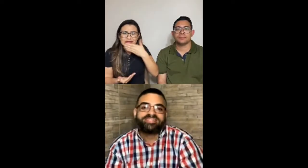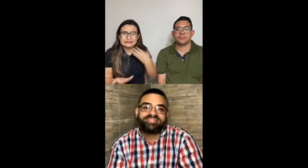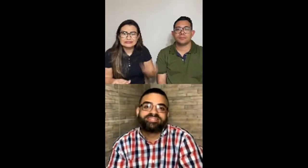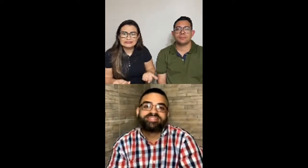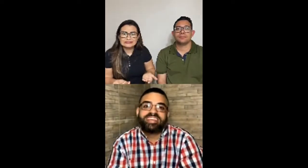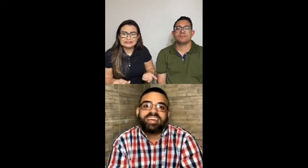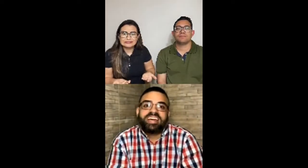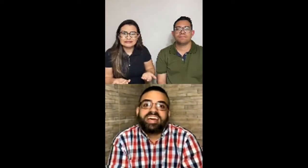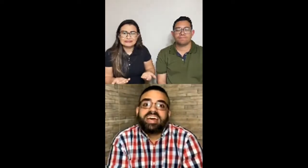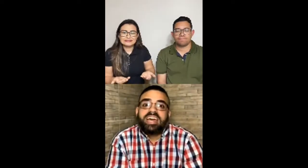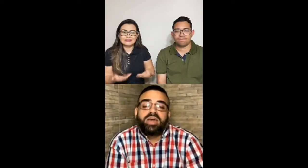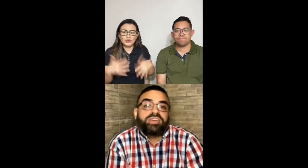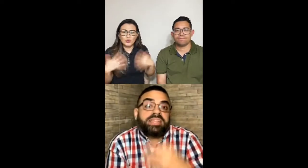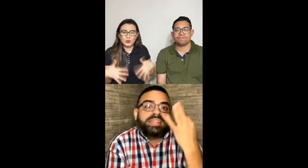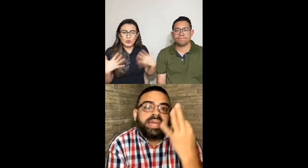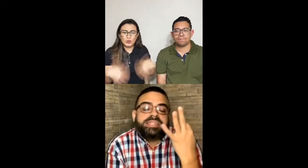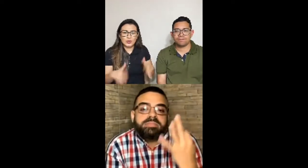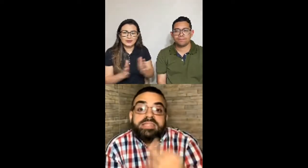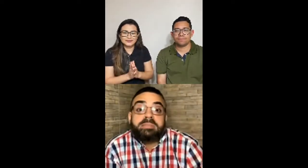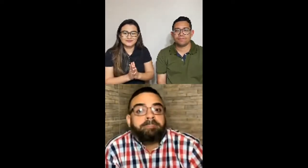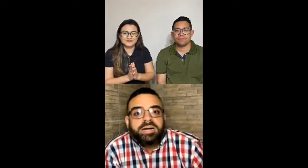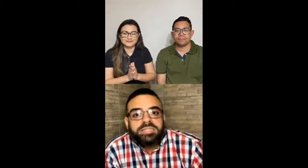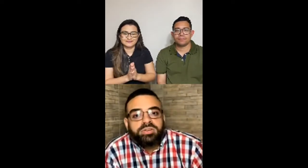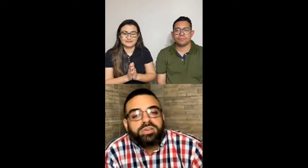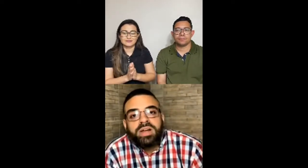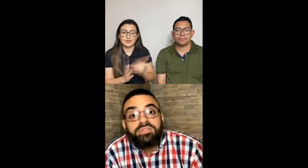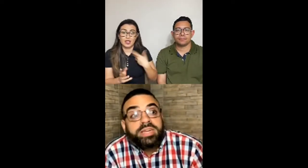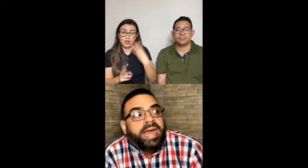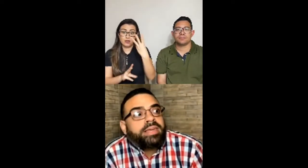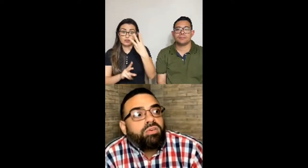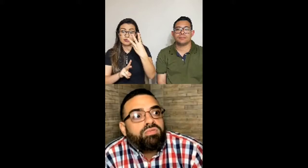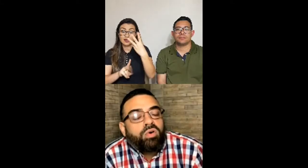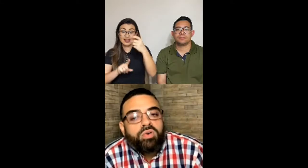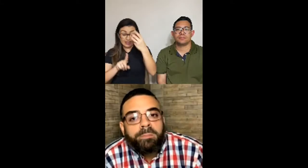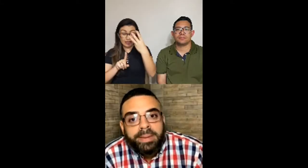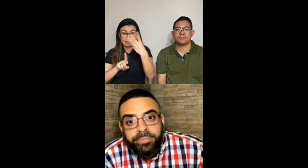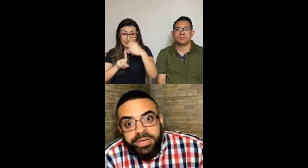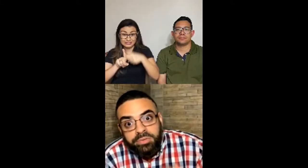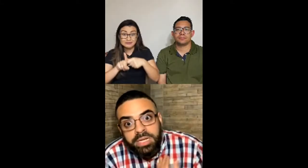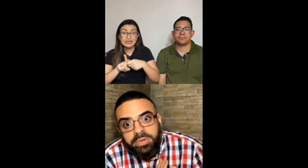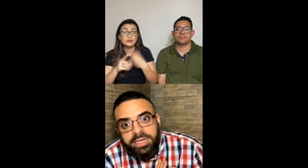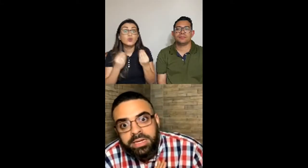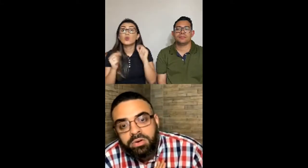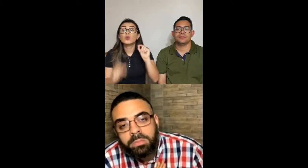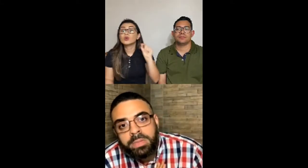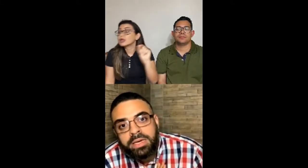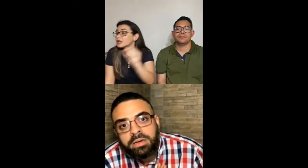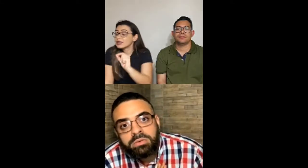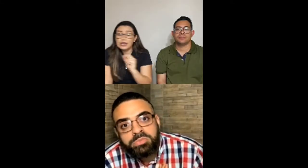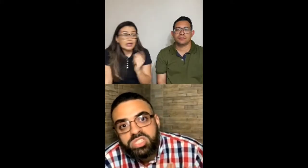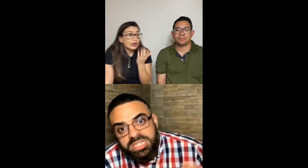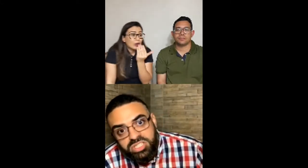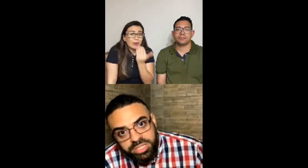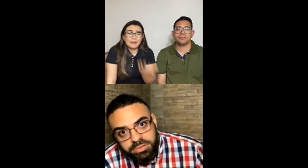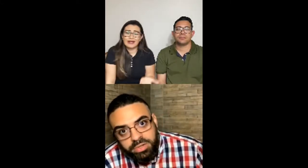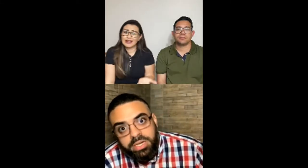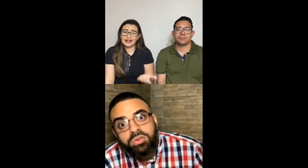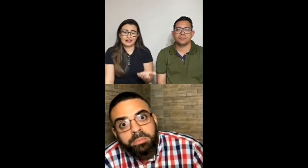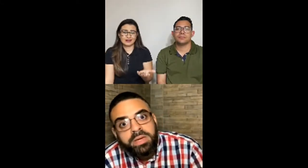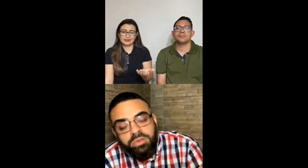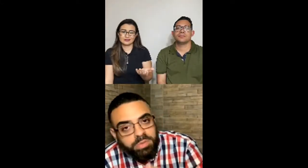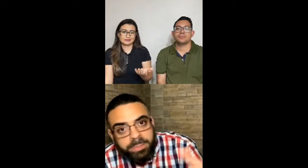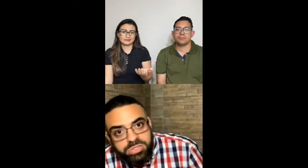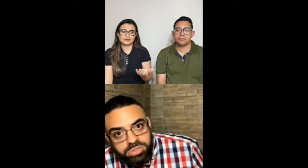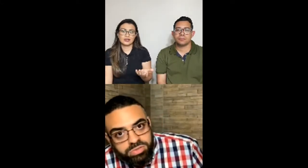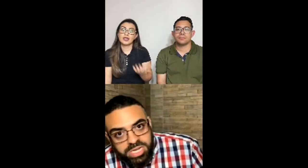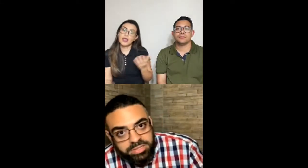carne, ai que delícia. Quando você vai comer, doce. Eu fiquei 3 meses em pânico, porque eu falava, o que é que eu